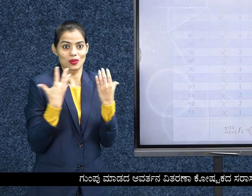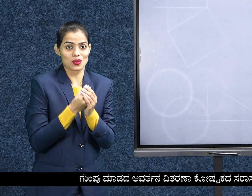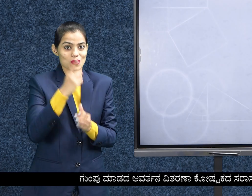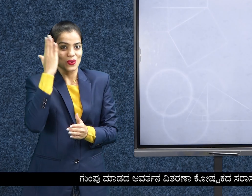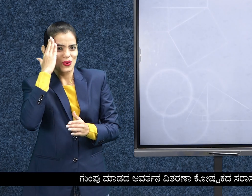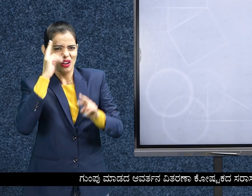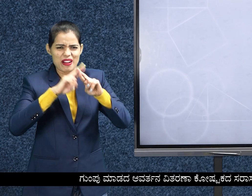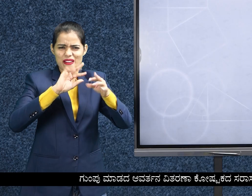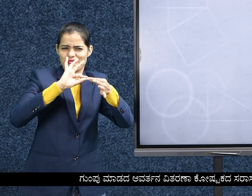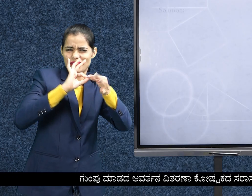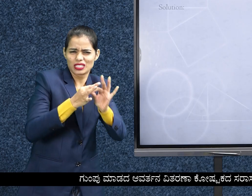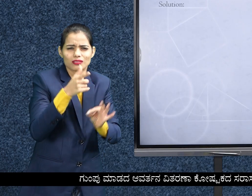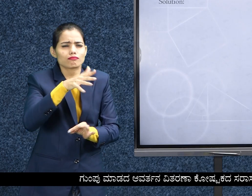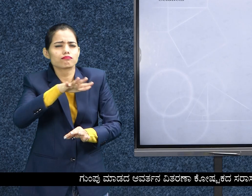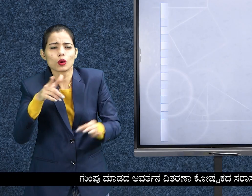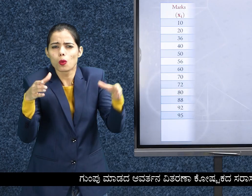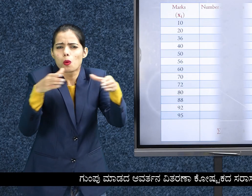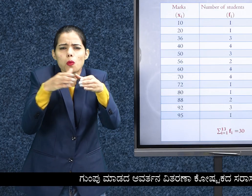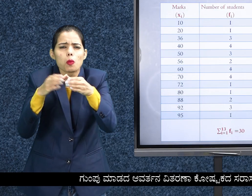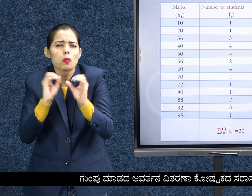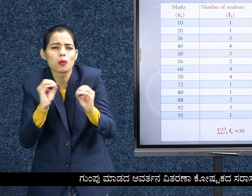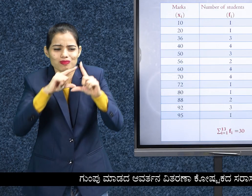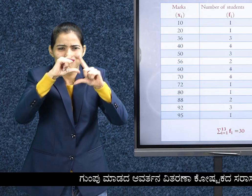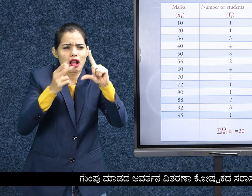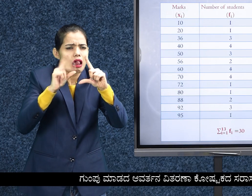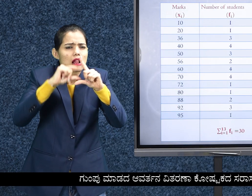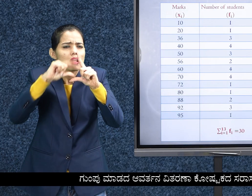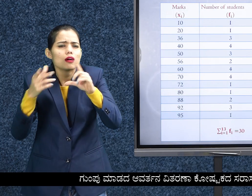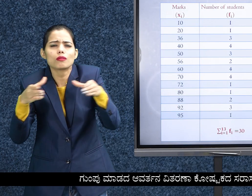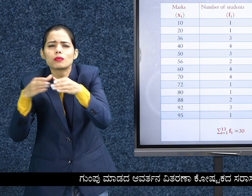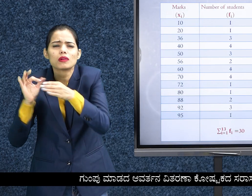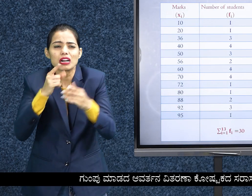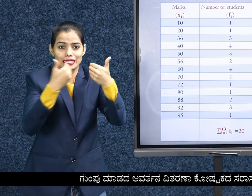ಗುಂಪು ಮಾಡದ ಆವರ್ತನ ವಿತರಣಾ ಕೋಷ್ಟಕದ ಸರಾಸರಿ ಸೂತ್ರವನ್ನ ನಾವು ತಿಳಿದಿದ್ದೇವೆ.